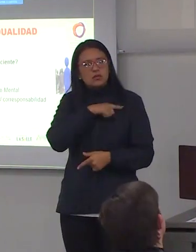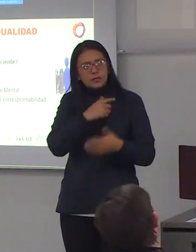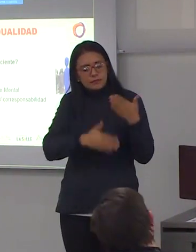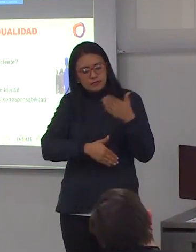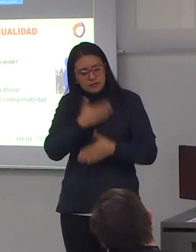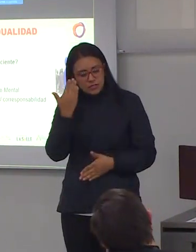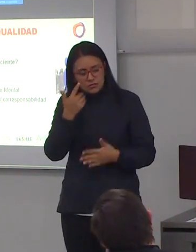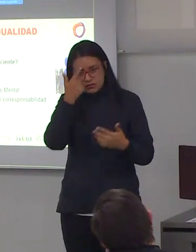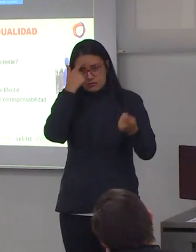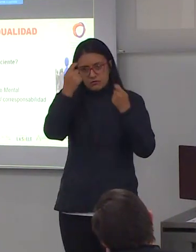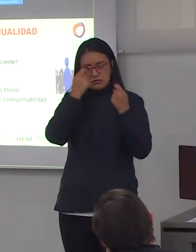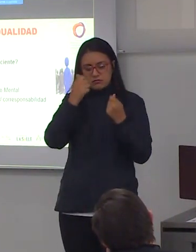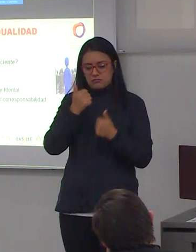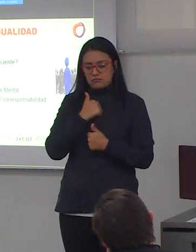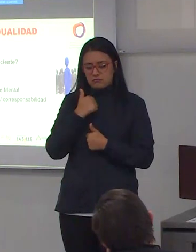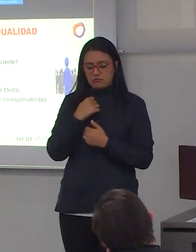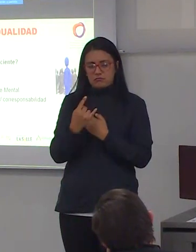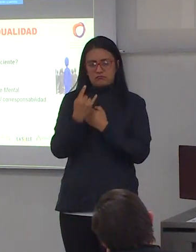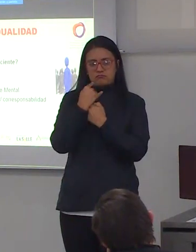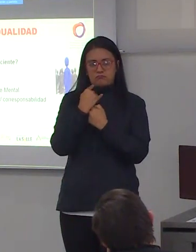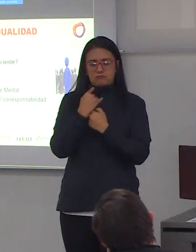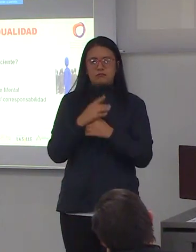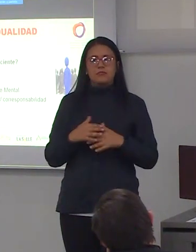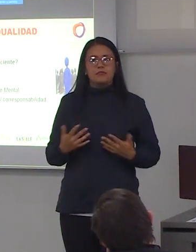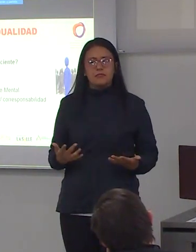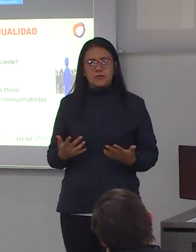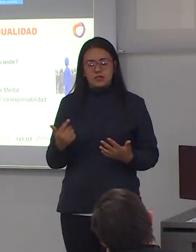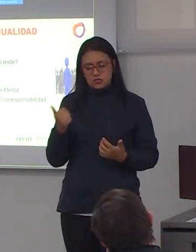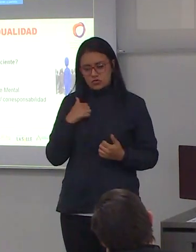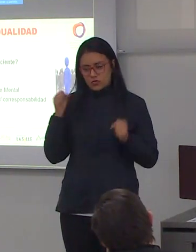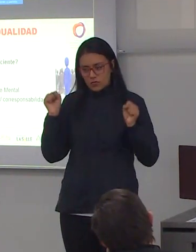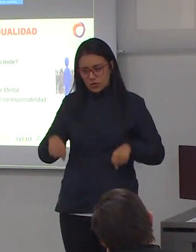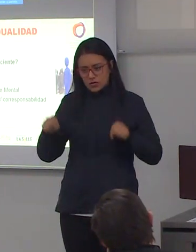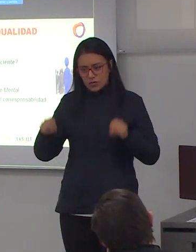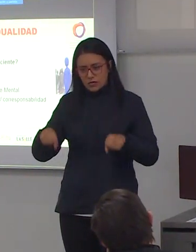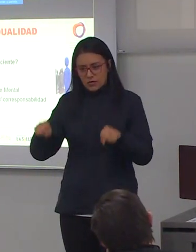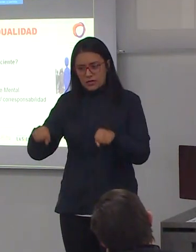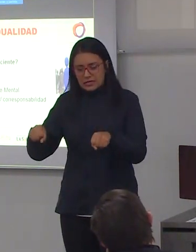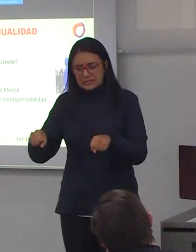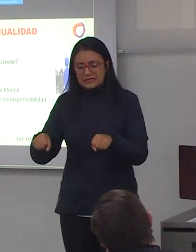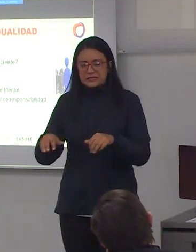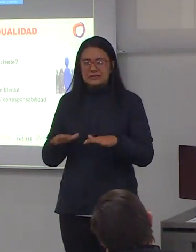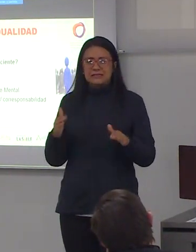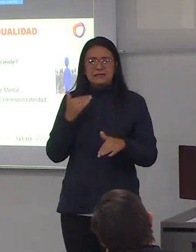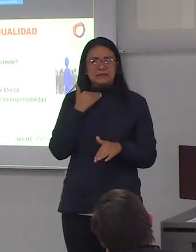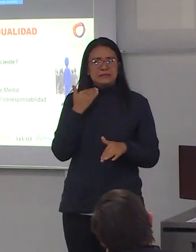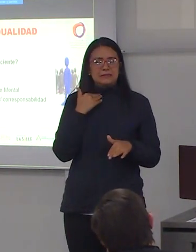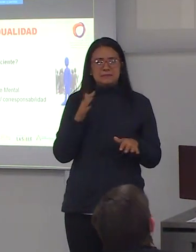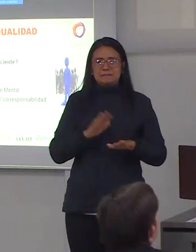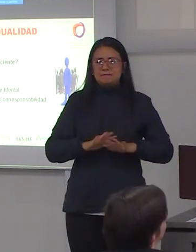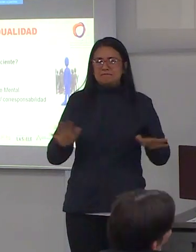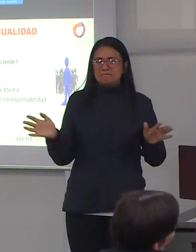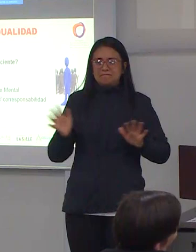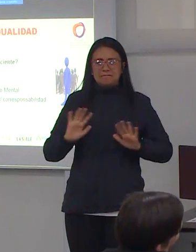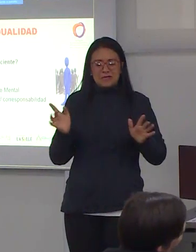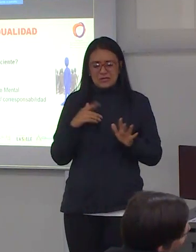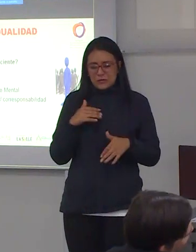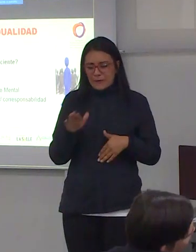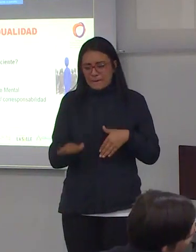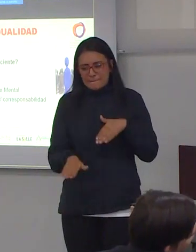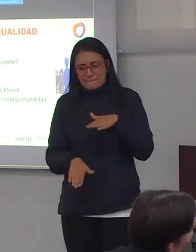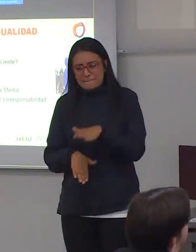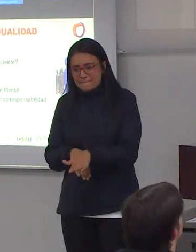generar estrategias de automonitoreo? ¿hasta dónde puedo llegar? yo puedo decir miércoles si hago este si doy este paso